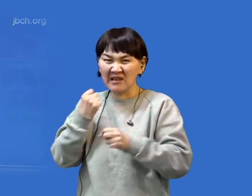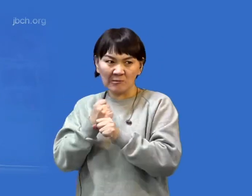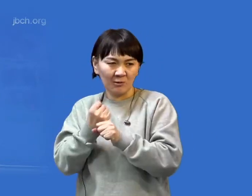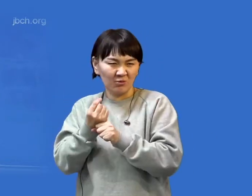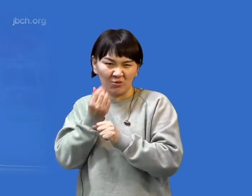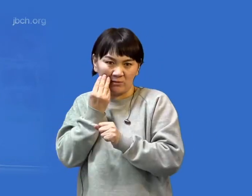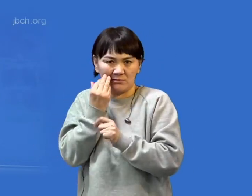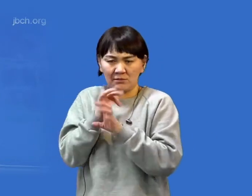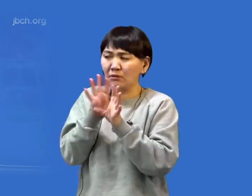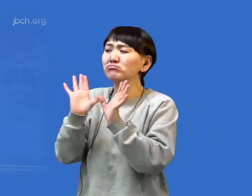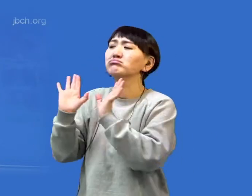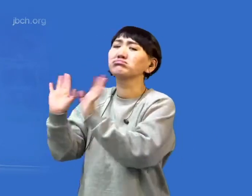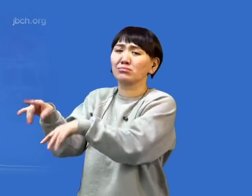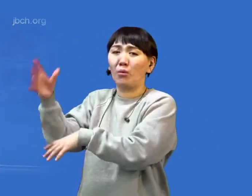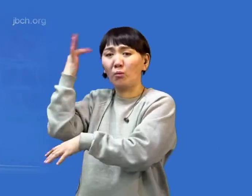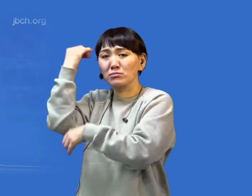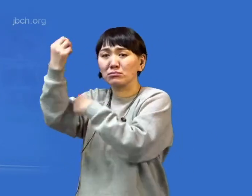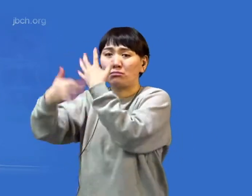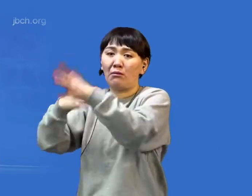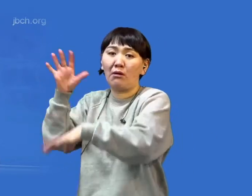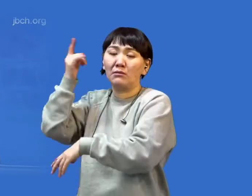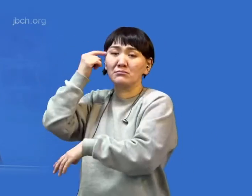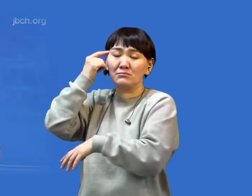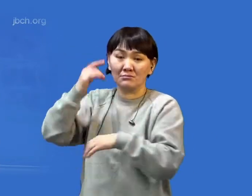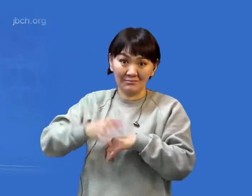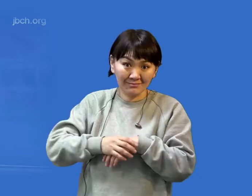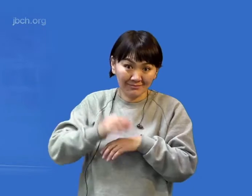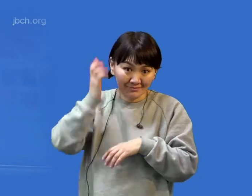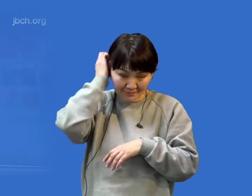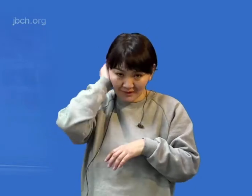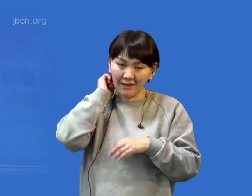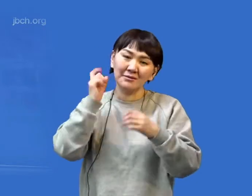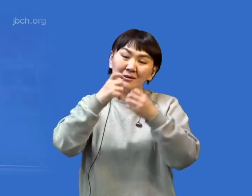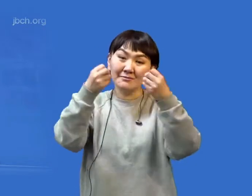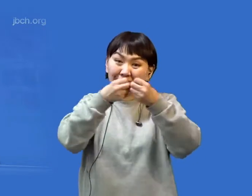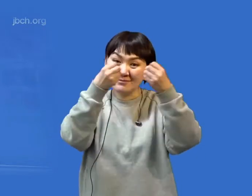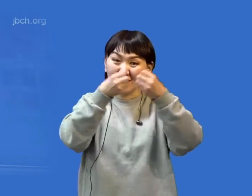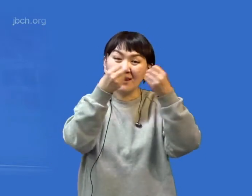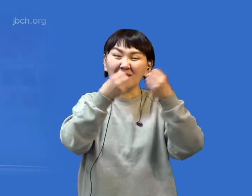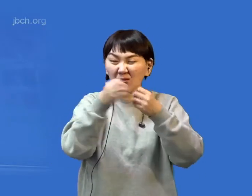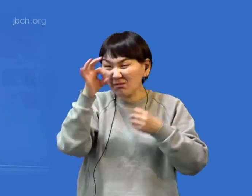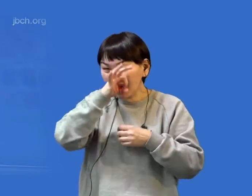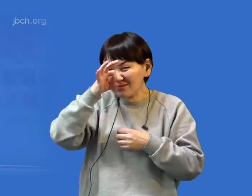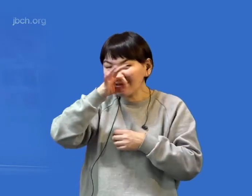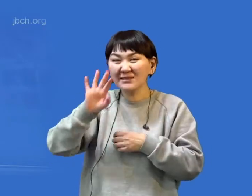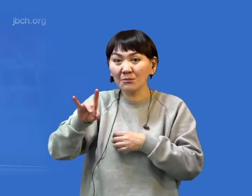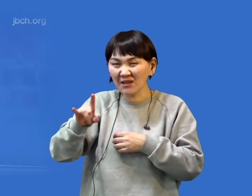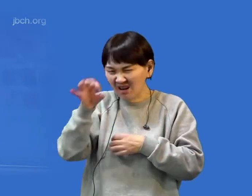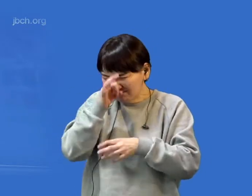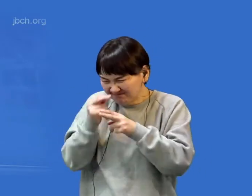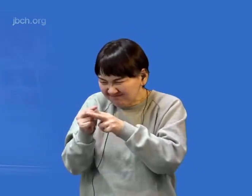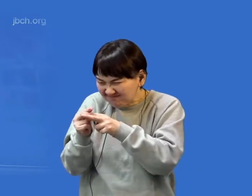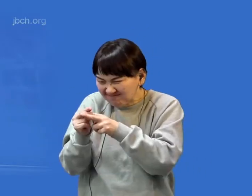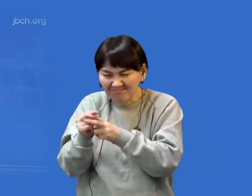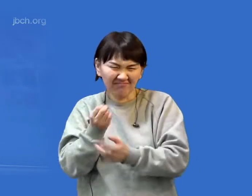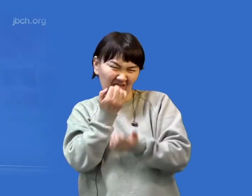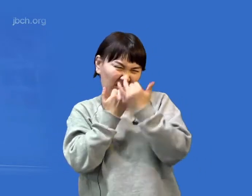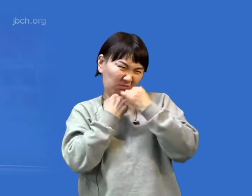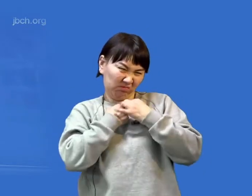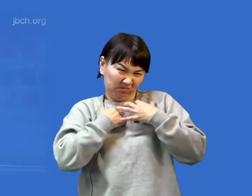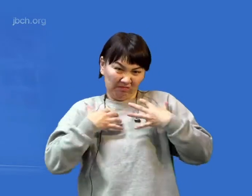найрын өдөр гахаа тижээд тижээж байгаад л сайн тижээд гэжсэн найрынхаа өдөр тэр гахаа гаргадаг шүү дээ.